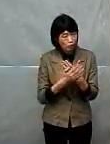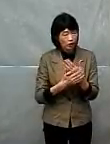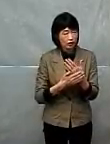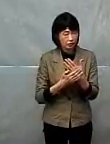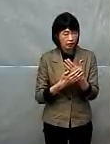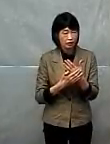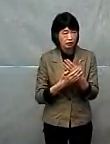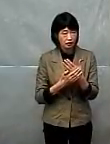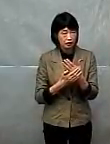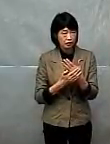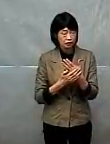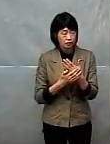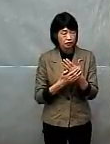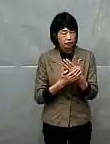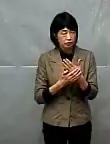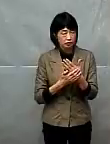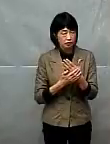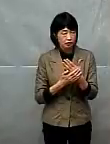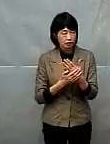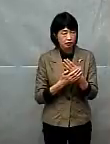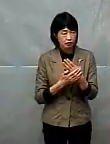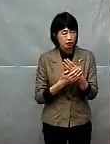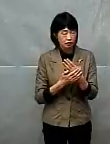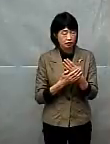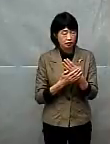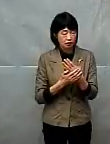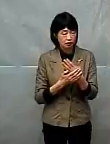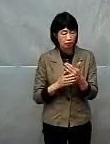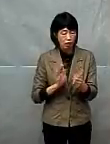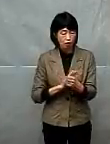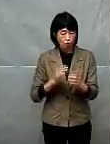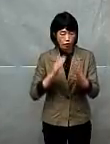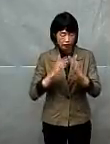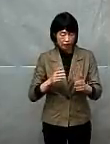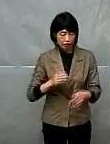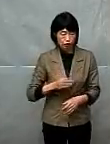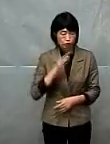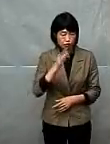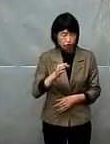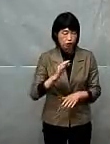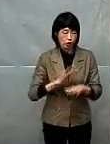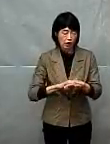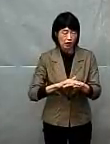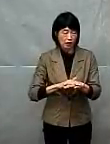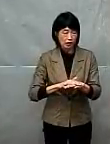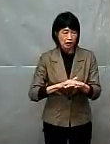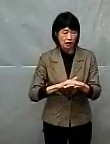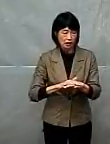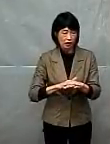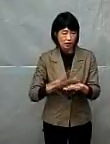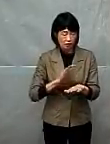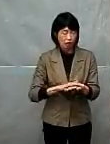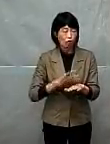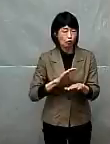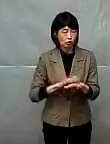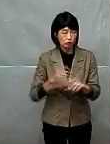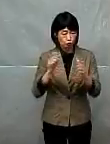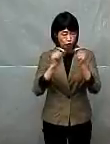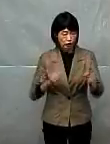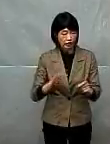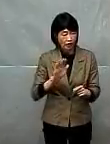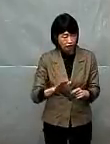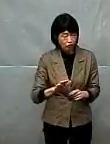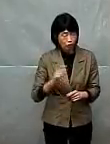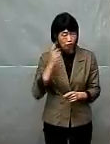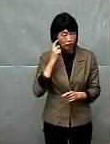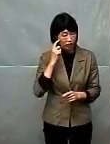その講演会の支出のあり方として問題があったと知事は考えていらっしゃるんで